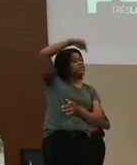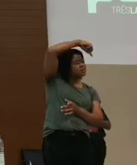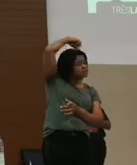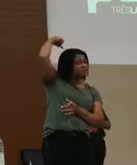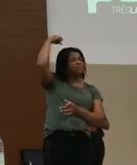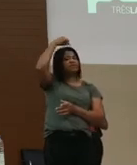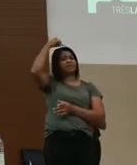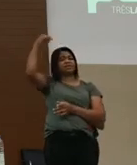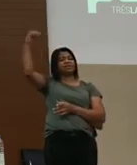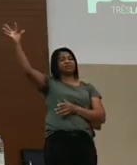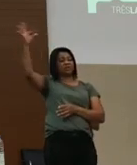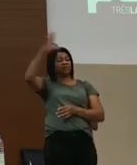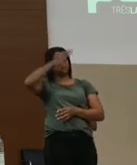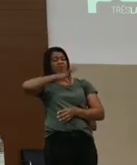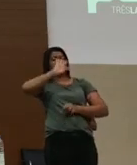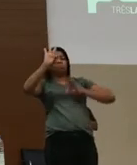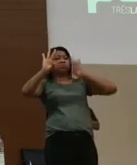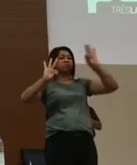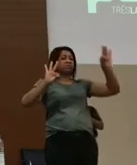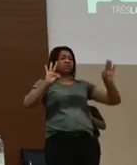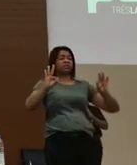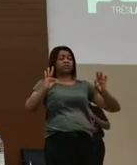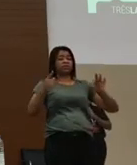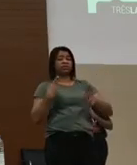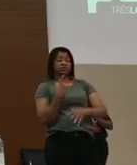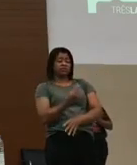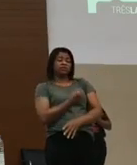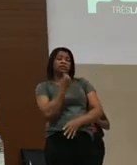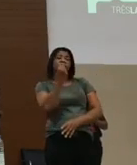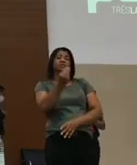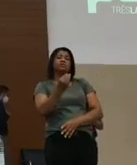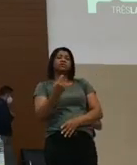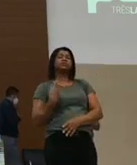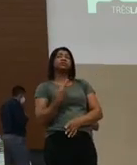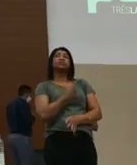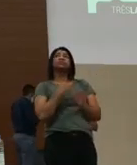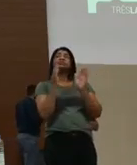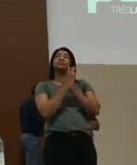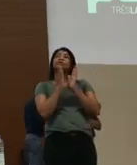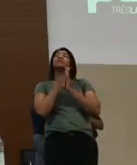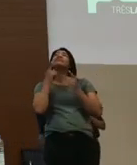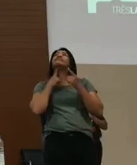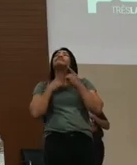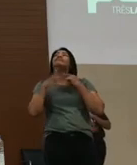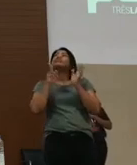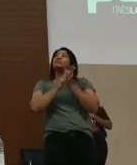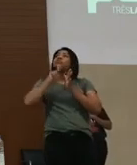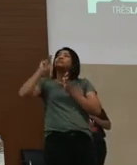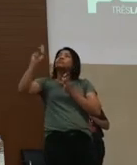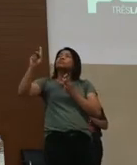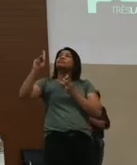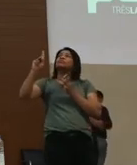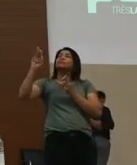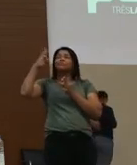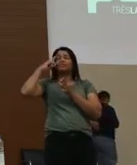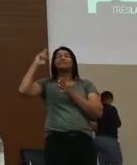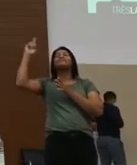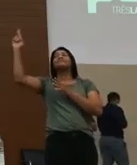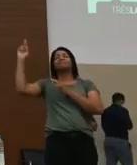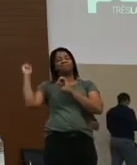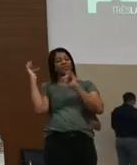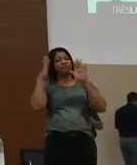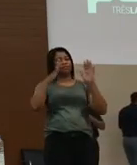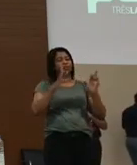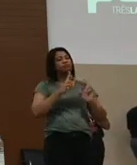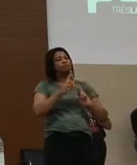em nós. Ó Deus amado, que porque, Senhor Deus querido, te oramos segundo a vontade do Senhor, o Senhor nos ouve, ó